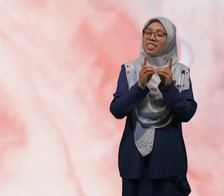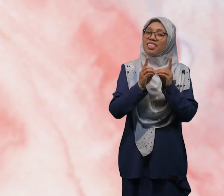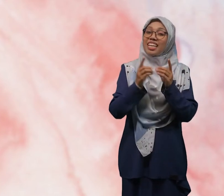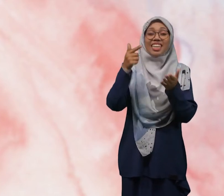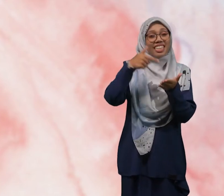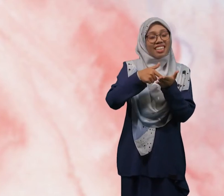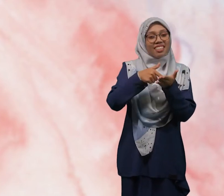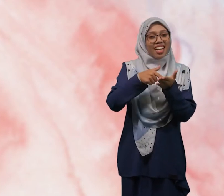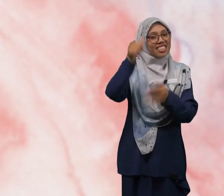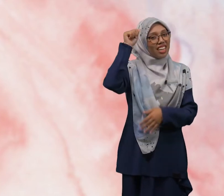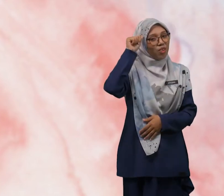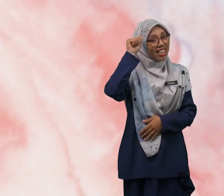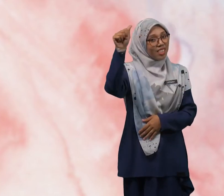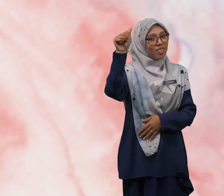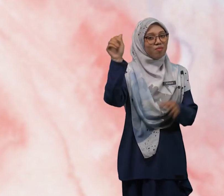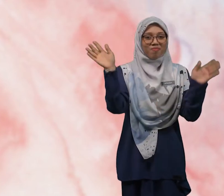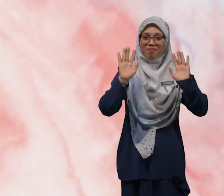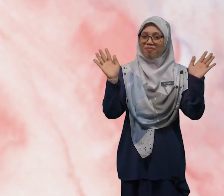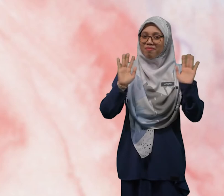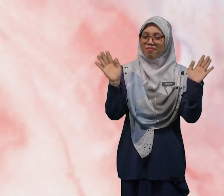lagi hai hai